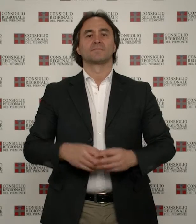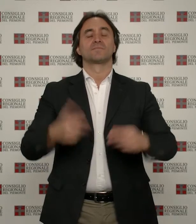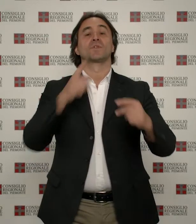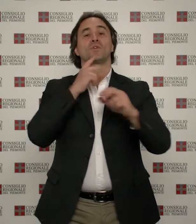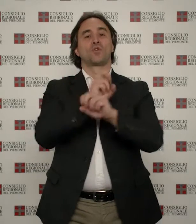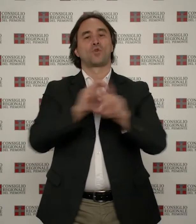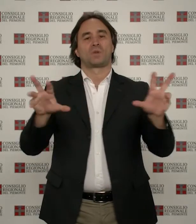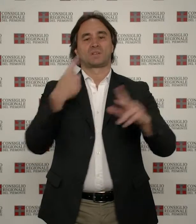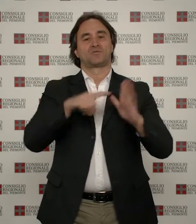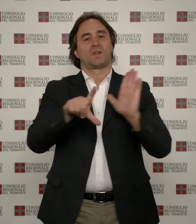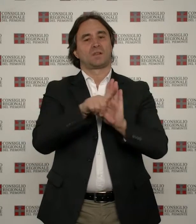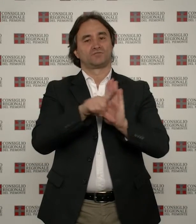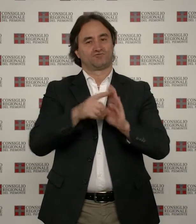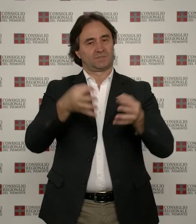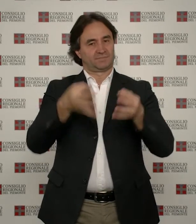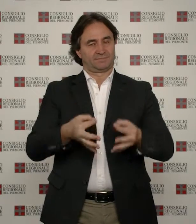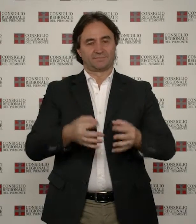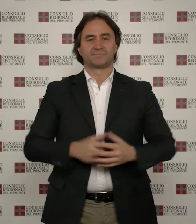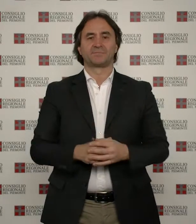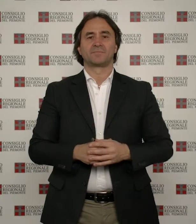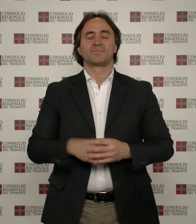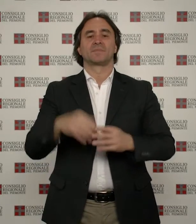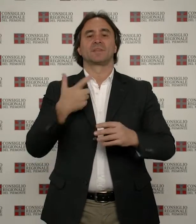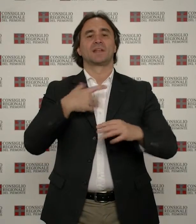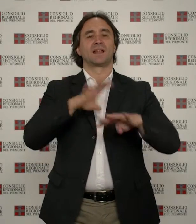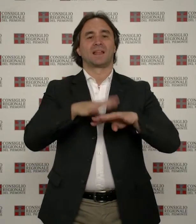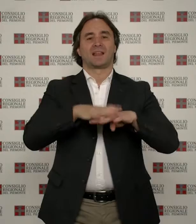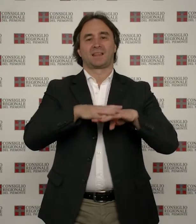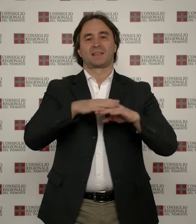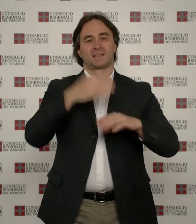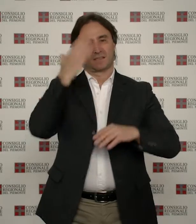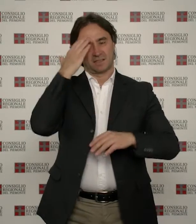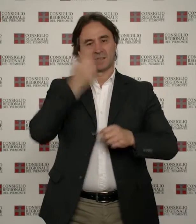Comunicazione sulla legge di stabilità. Rete scolastica piemontese.